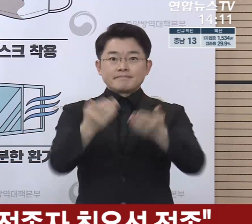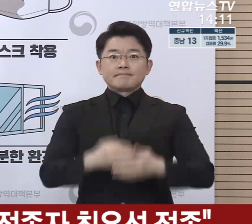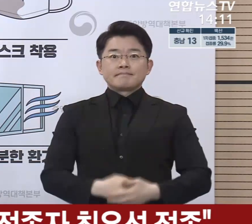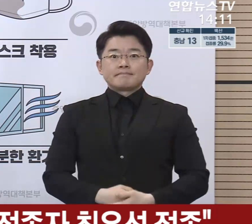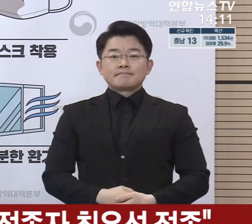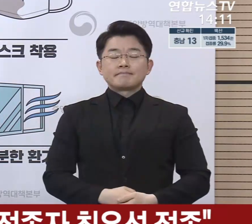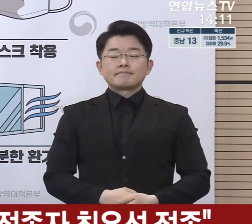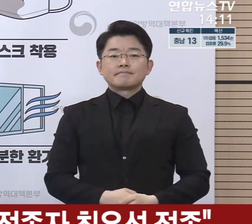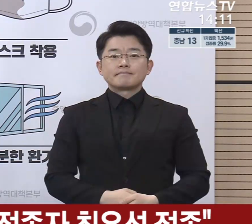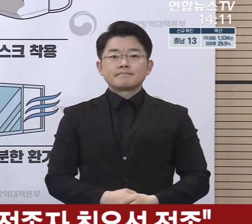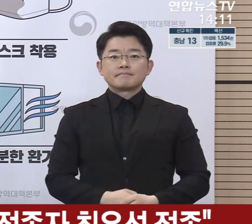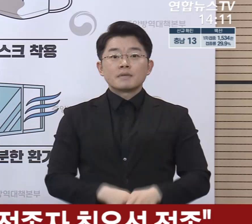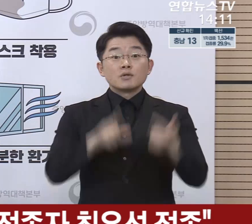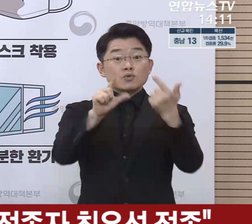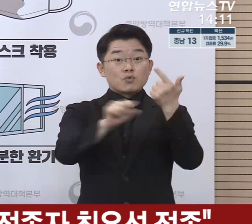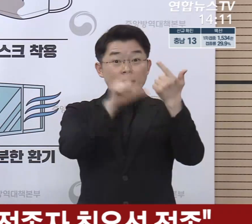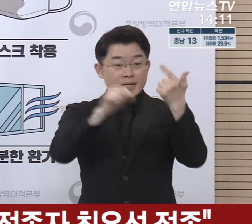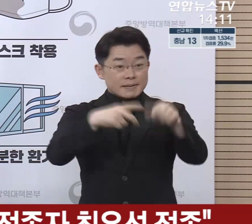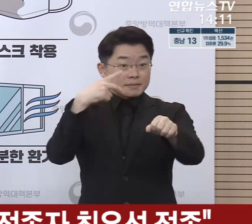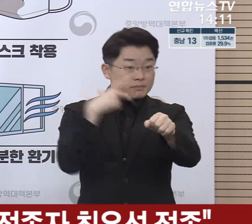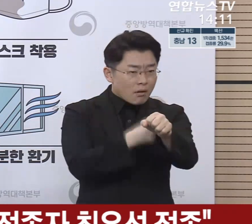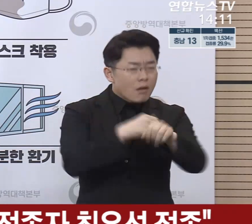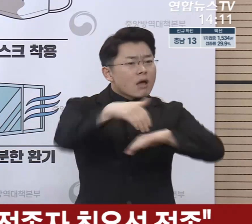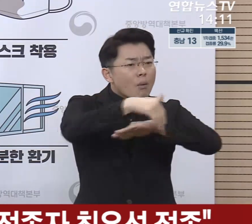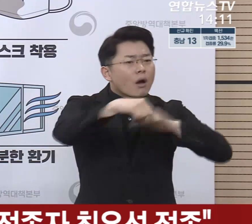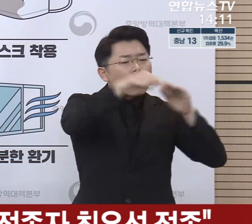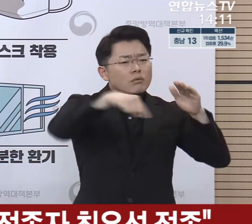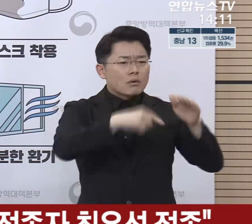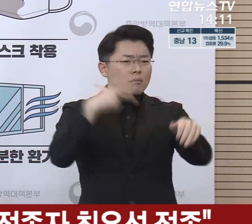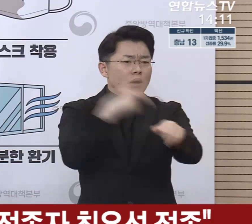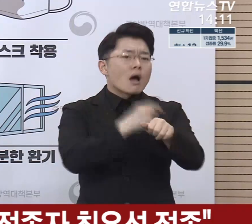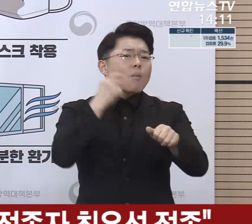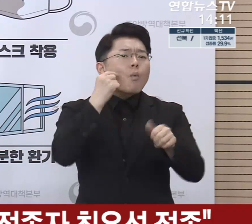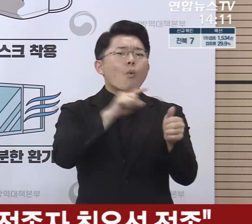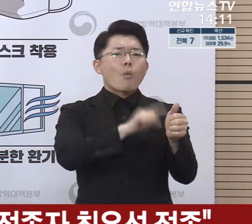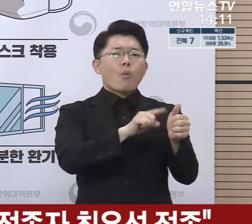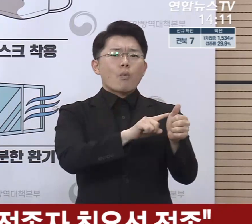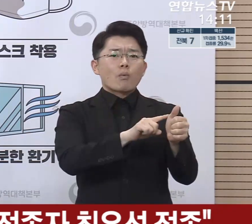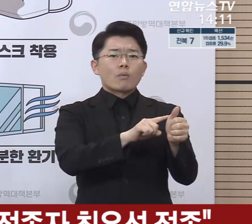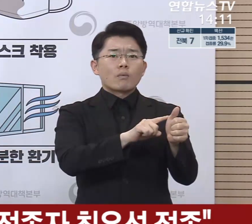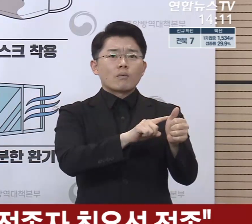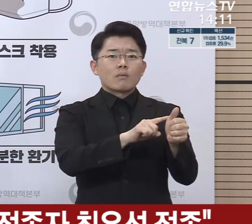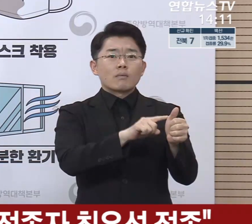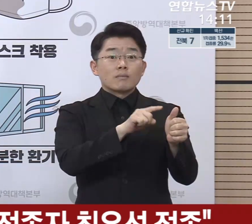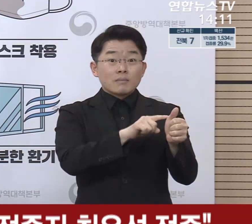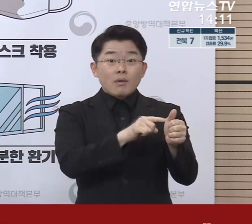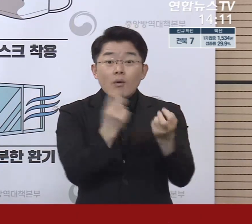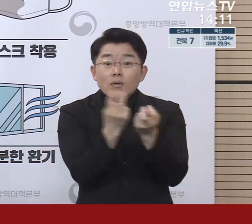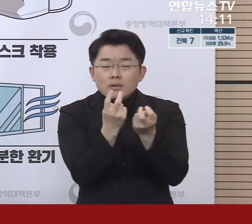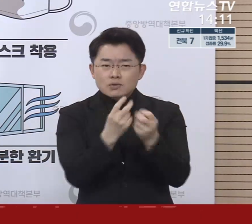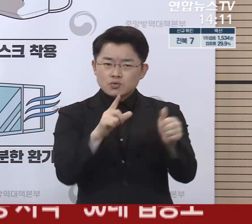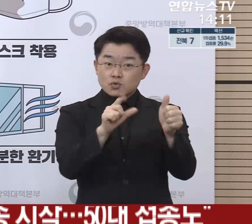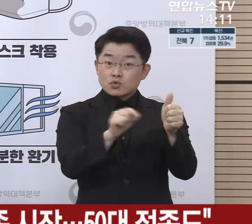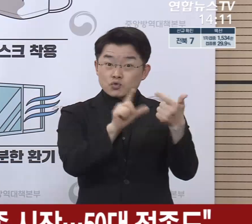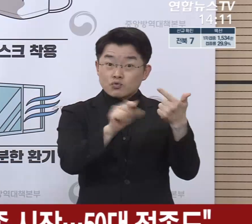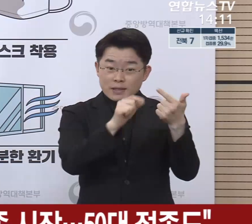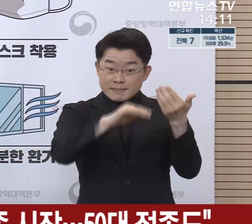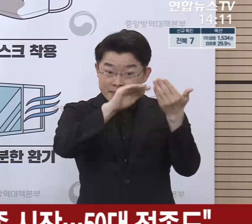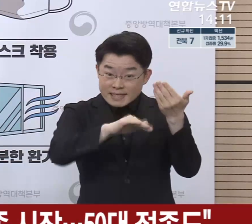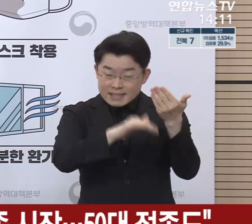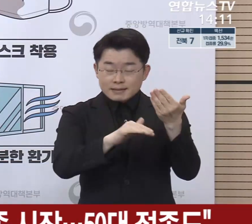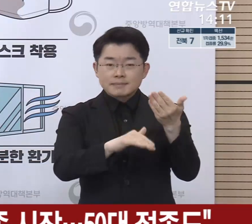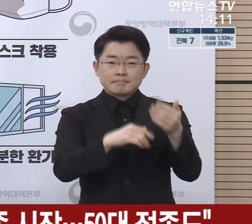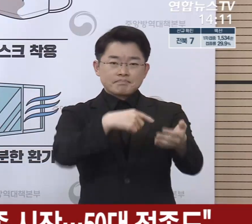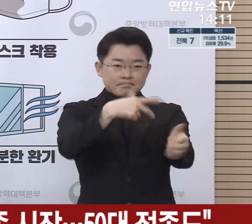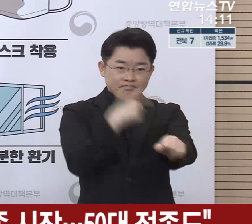말씀드리겠습니다. 먼저 6월 접종 대상자 중에서 미접종자에 대해서는 6월 말까지 예약을